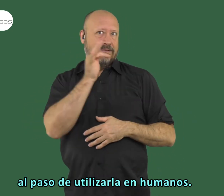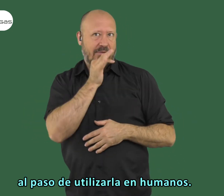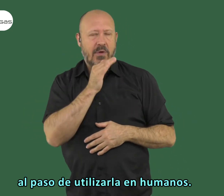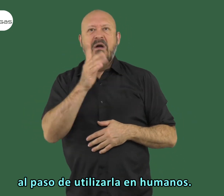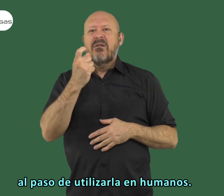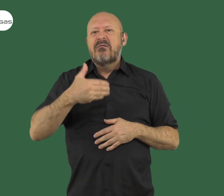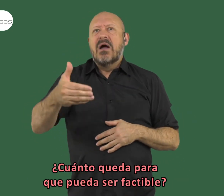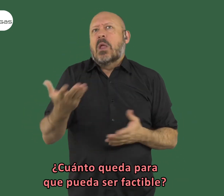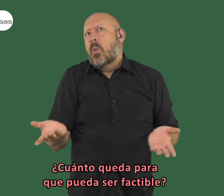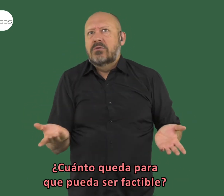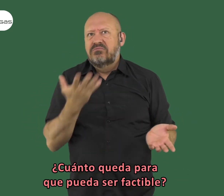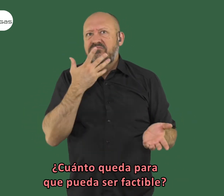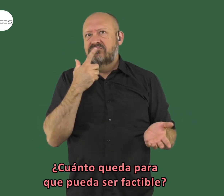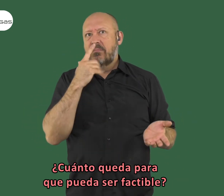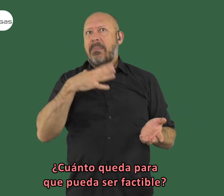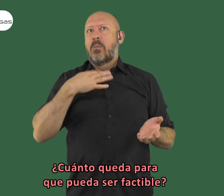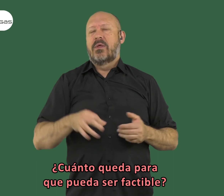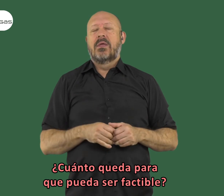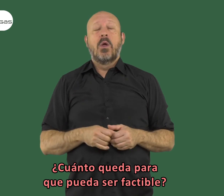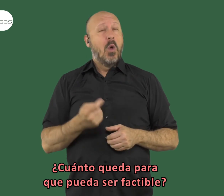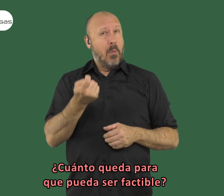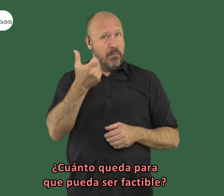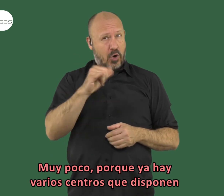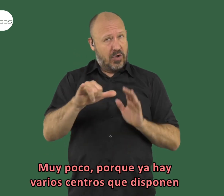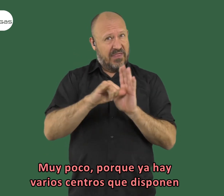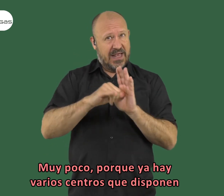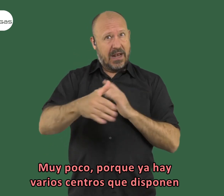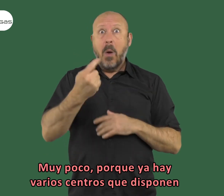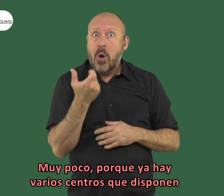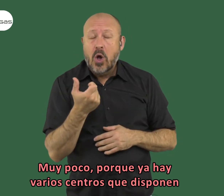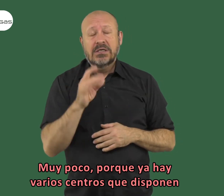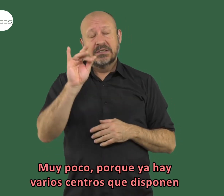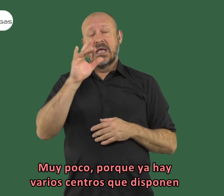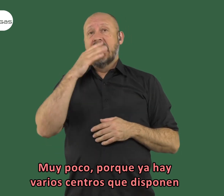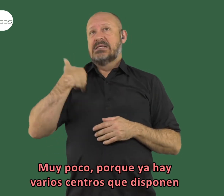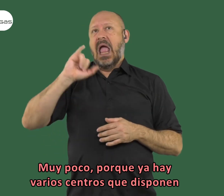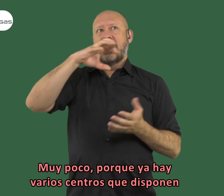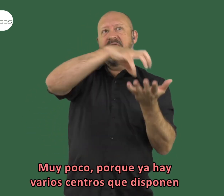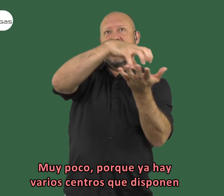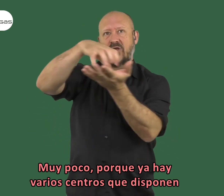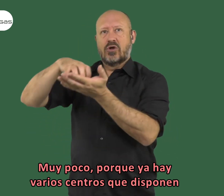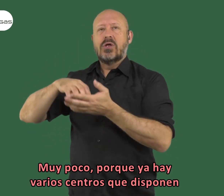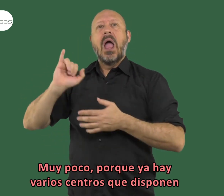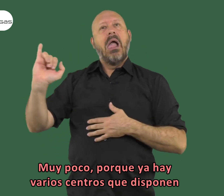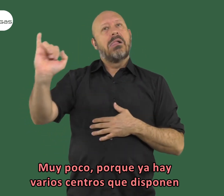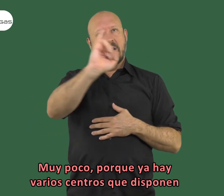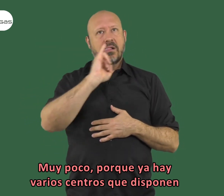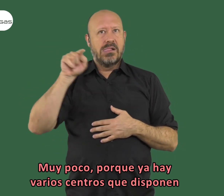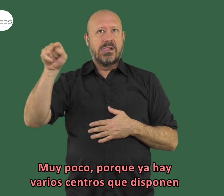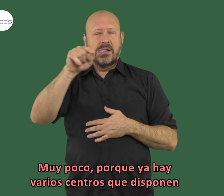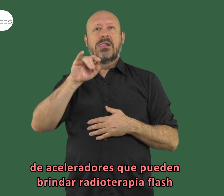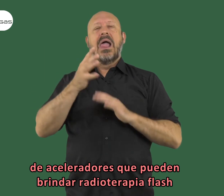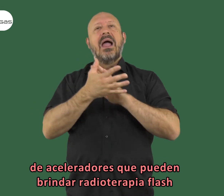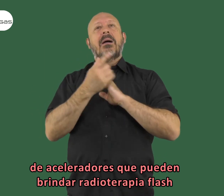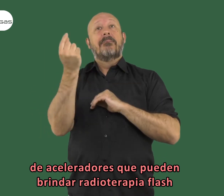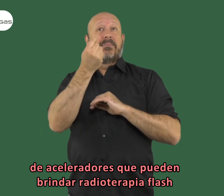utilizarla en humanos. ¿Cuánto queda para que pueda ser factible? Muy poco, porque ya hay varios centros que